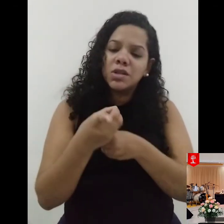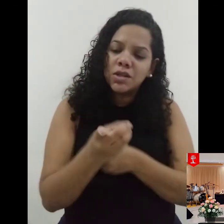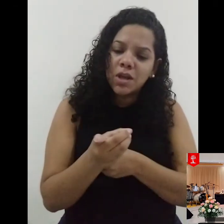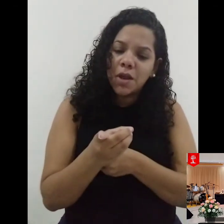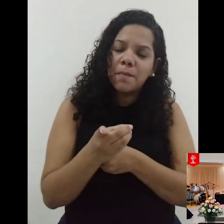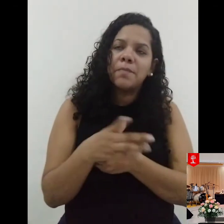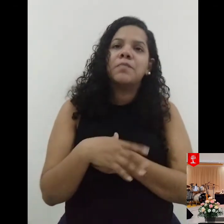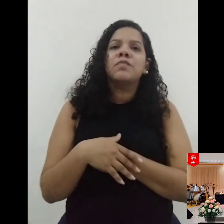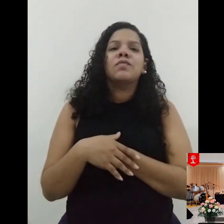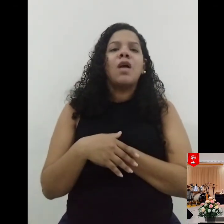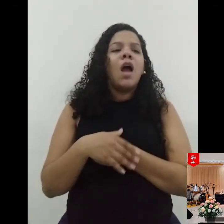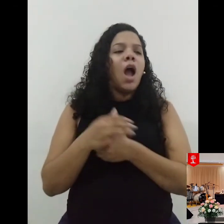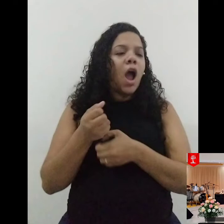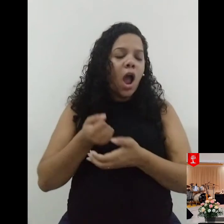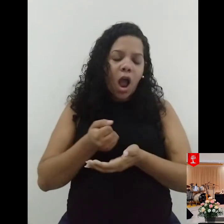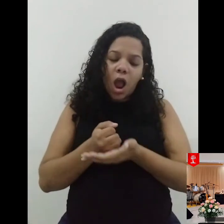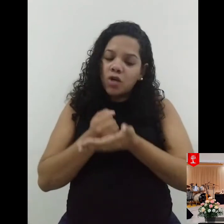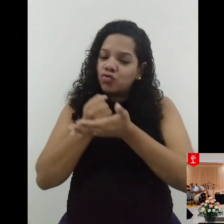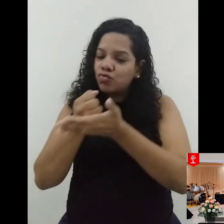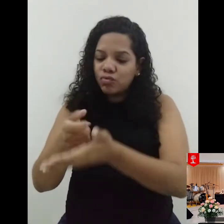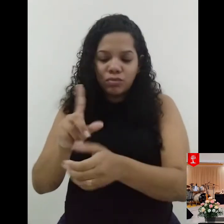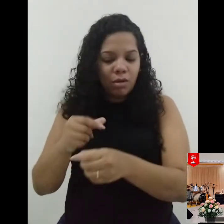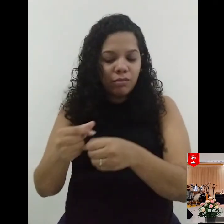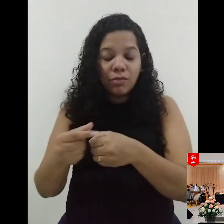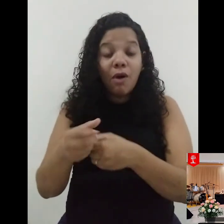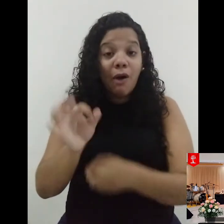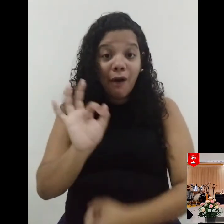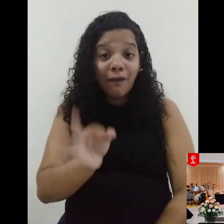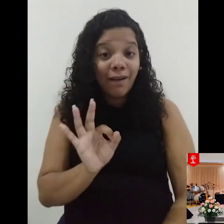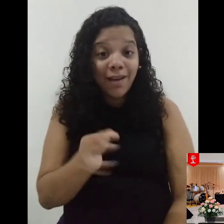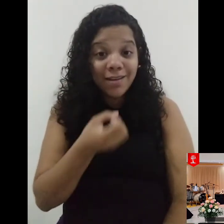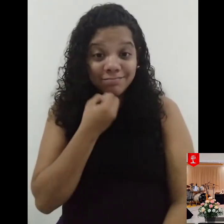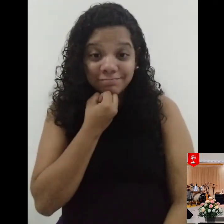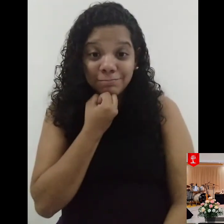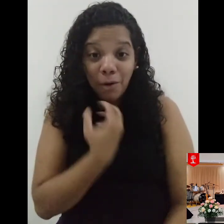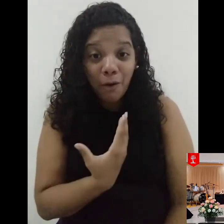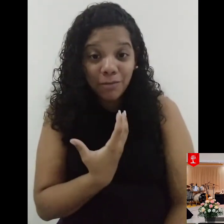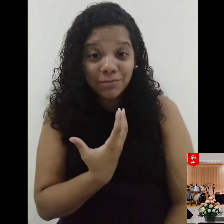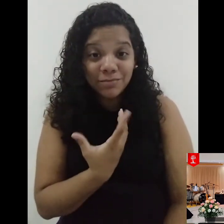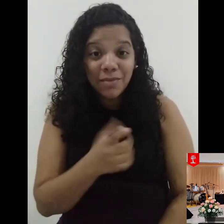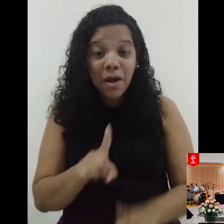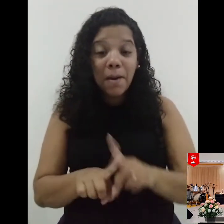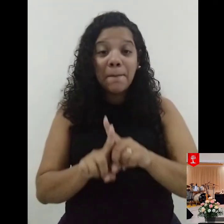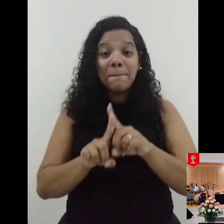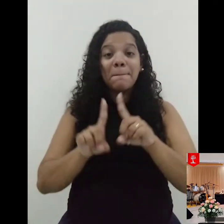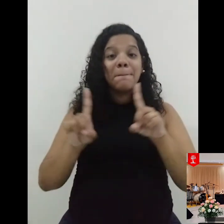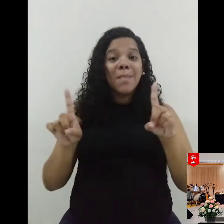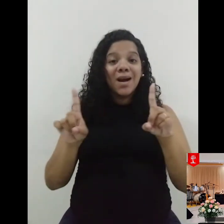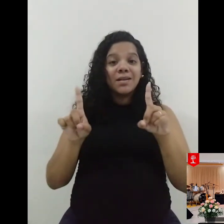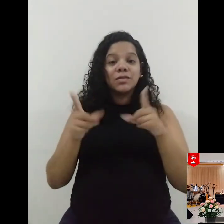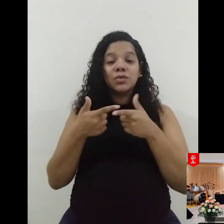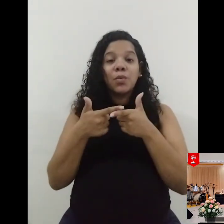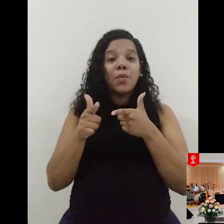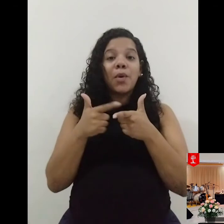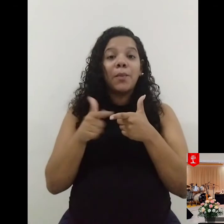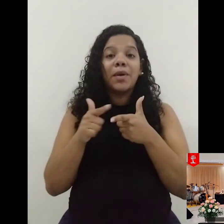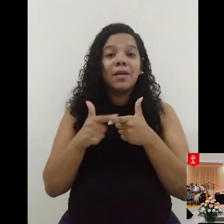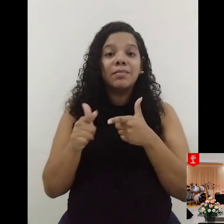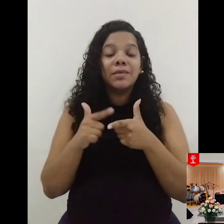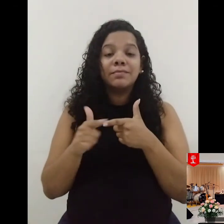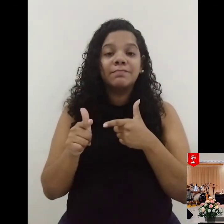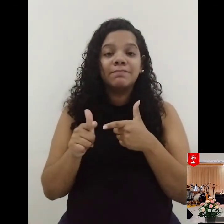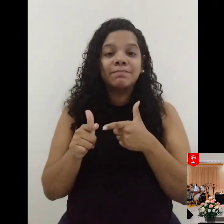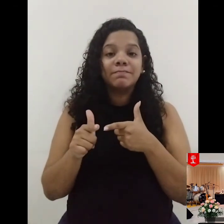Então, jejuar e dizimar, ou outras tantas ações, são atitudes corretas. O cristão